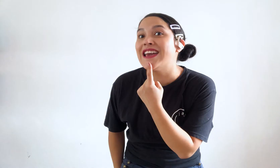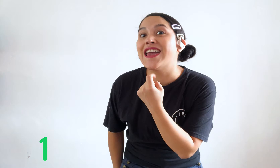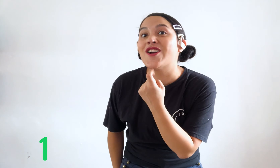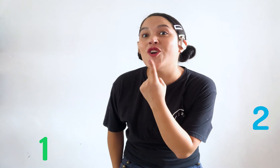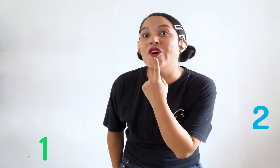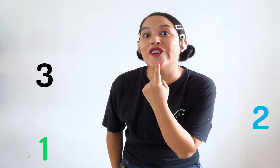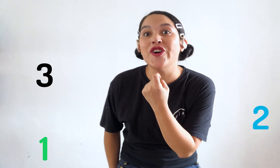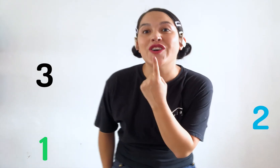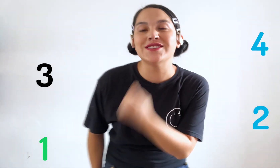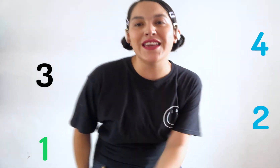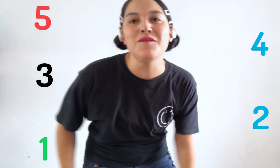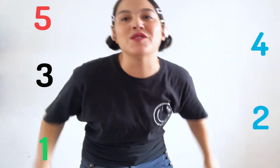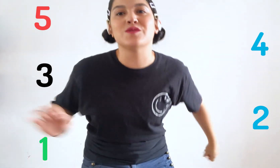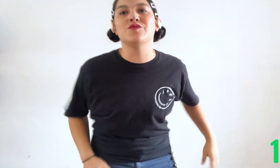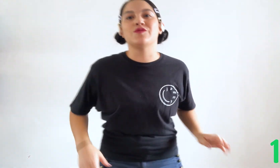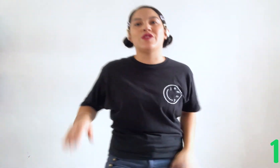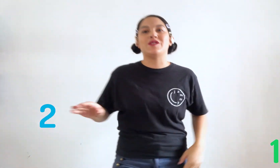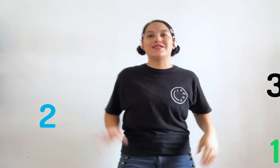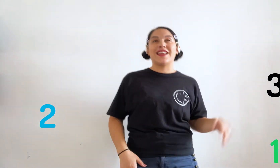Y color rojo, seguimos.